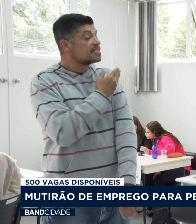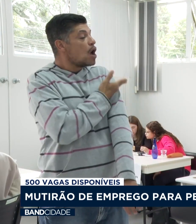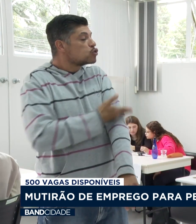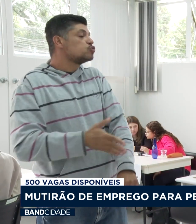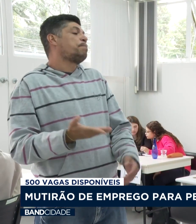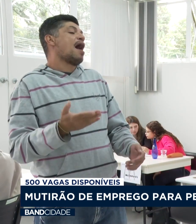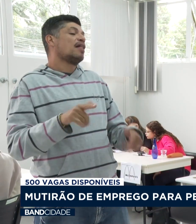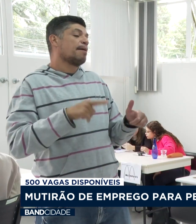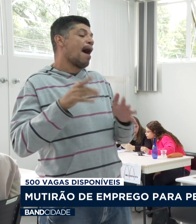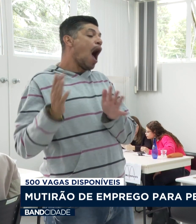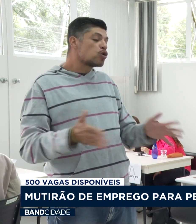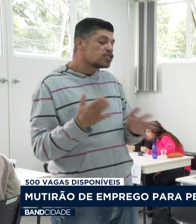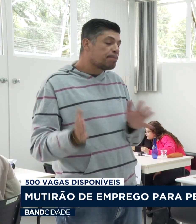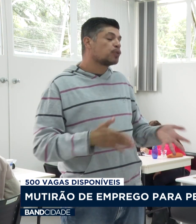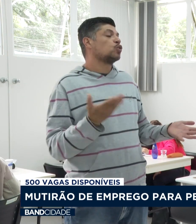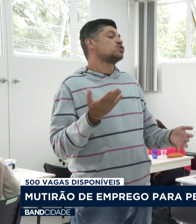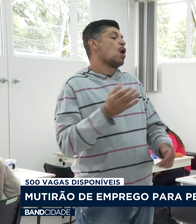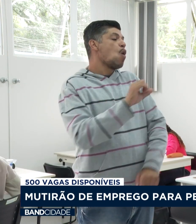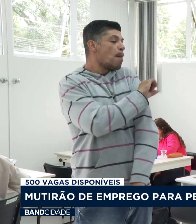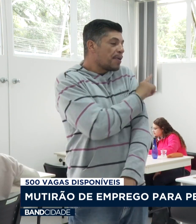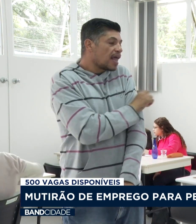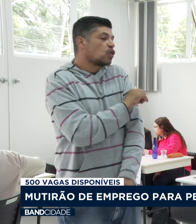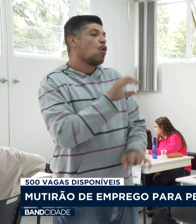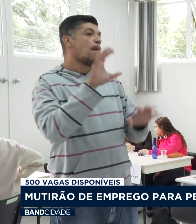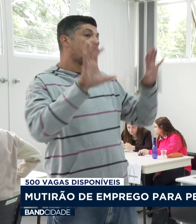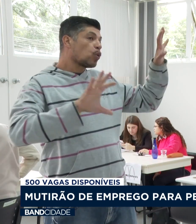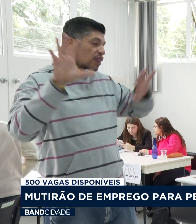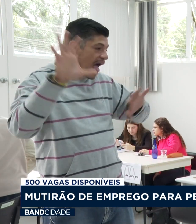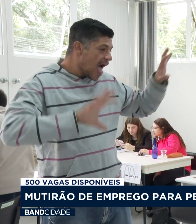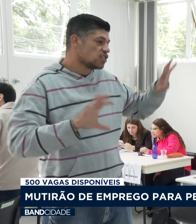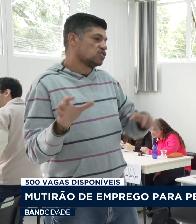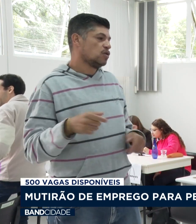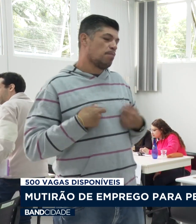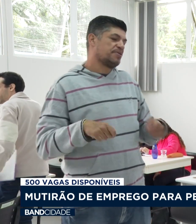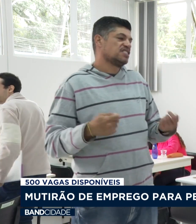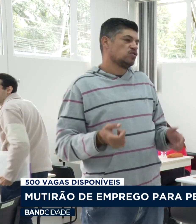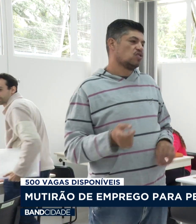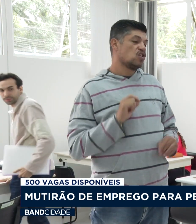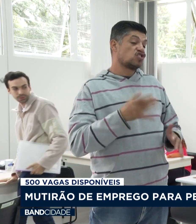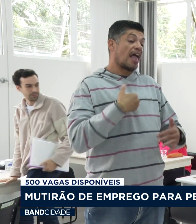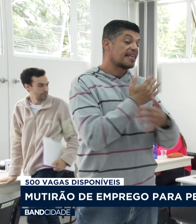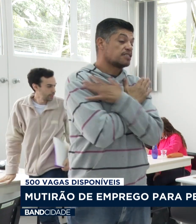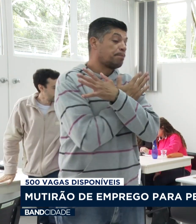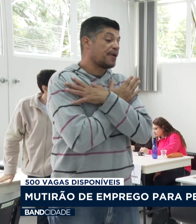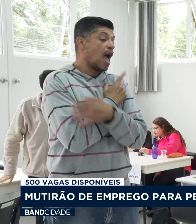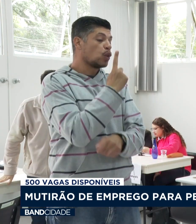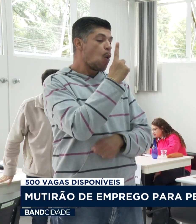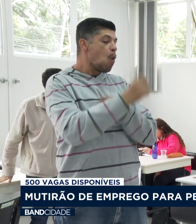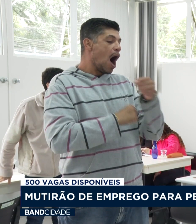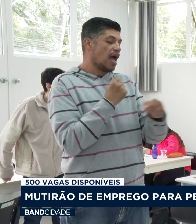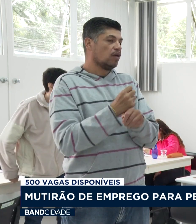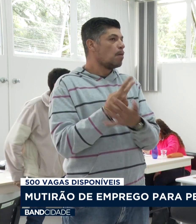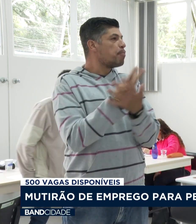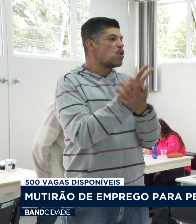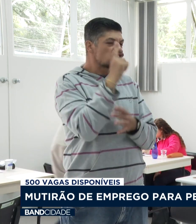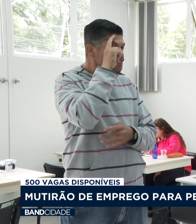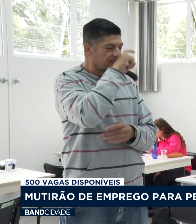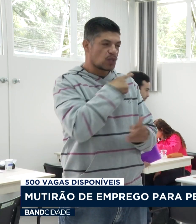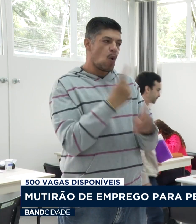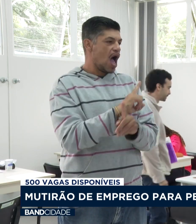meu perfil, né? Porque eu tenho experiência em outras áreas, operacional, produção, né? Então eu já estou desempregada há